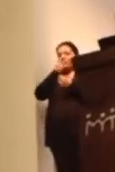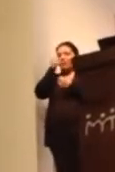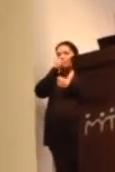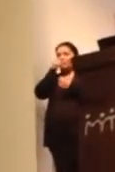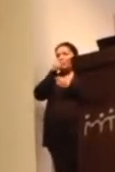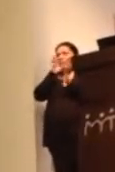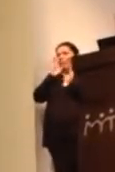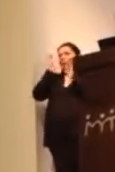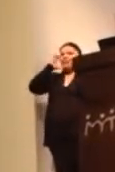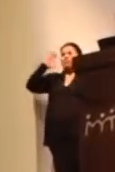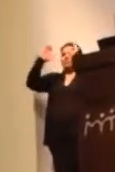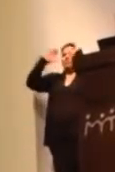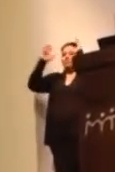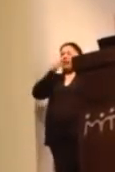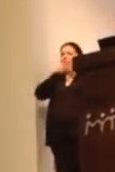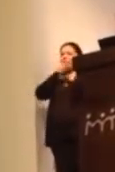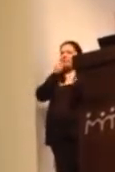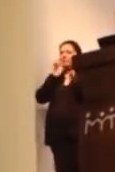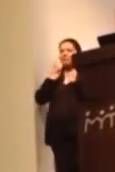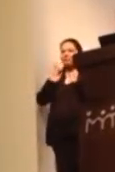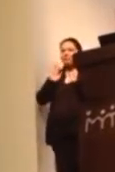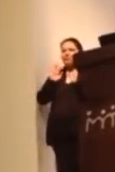Haces lo que se te ocurre con el micrófono,